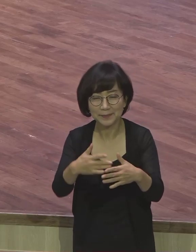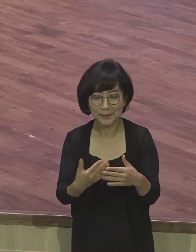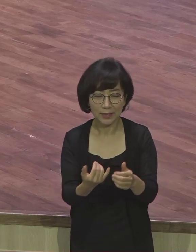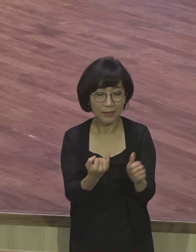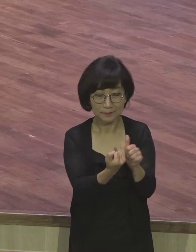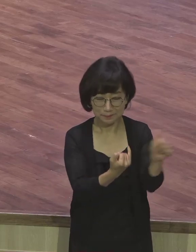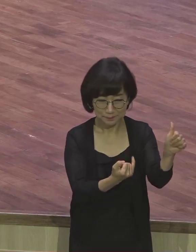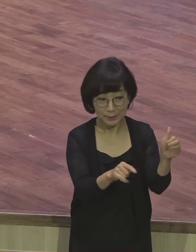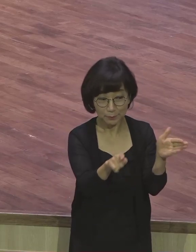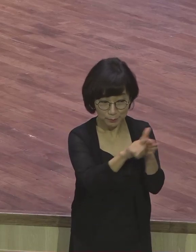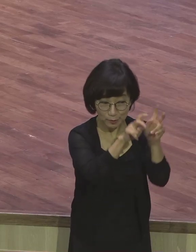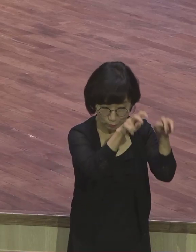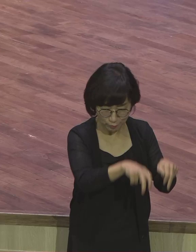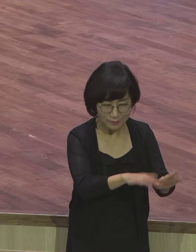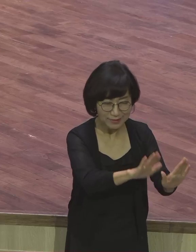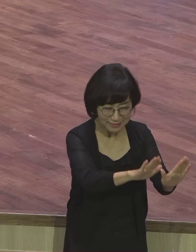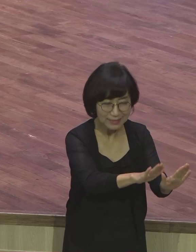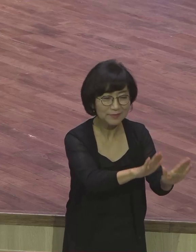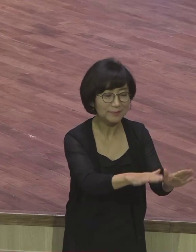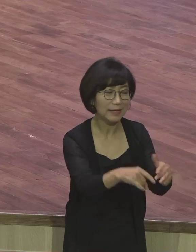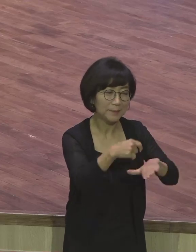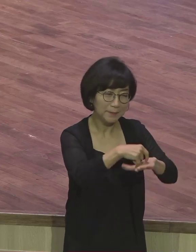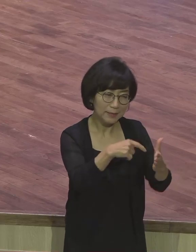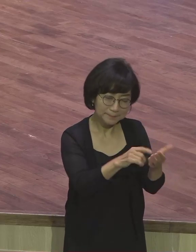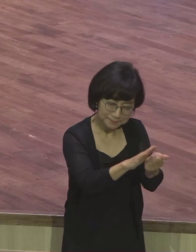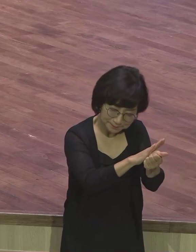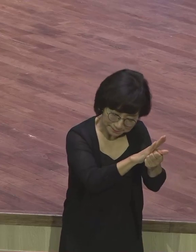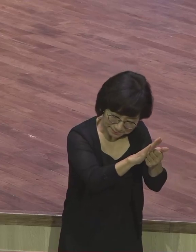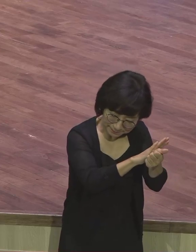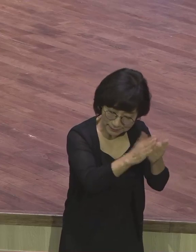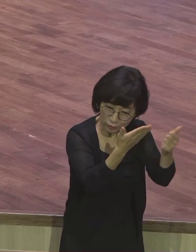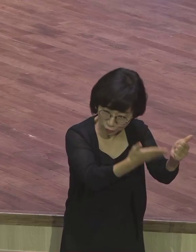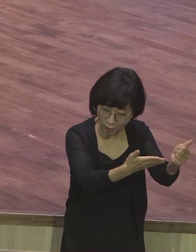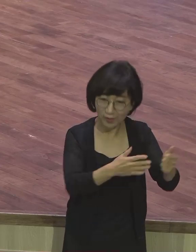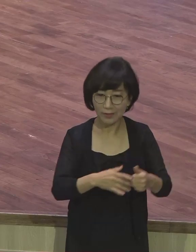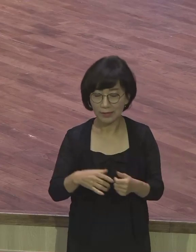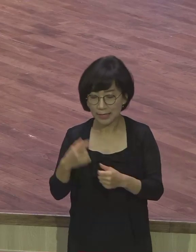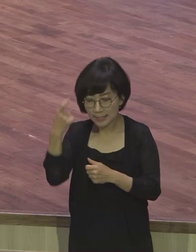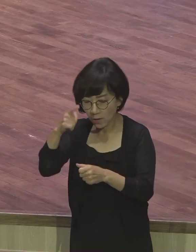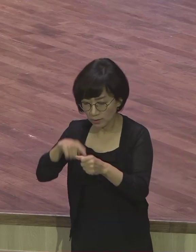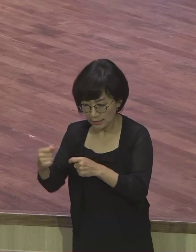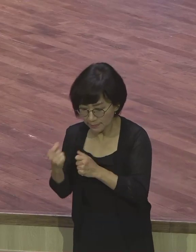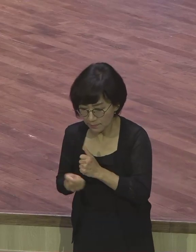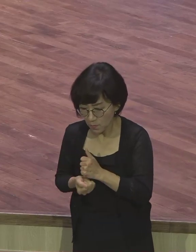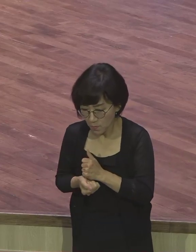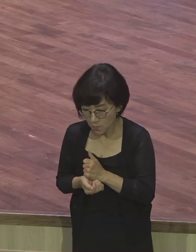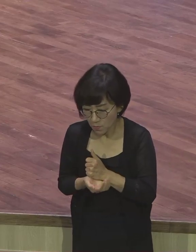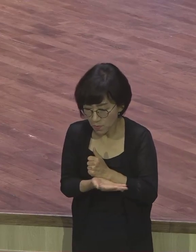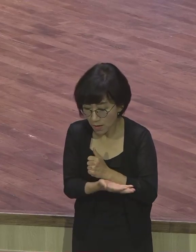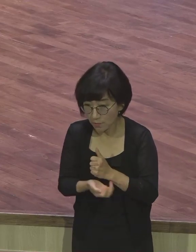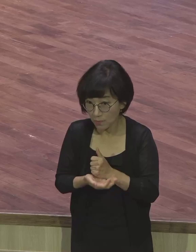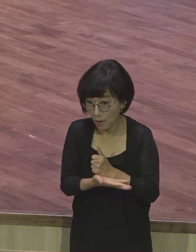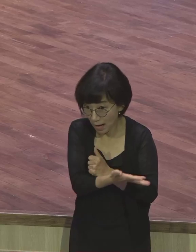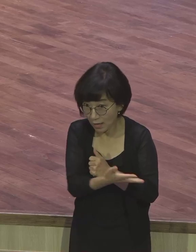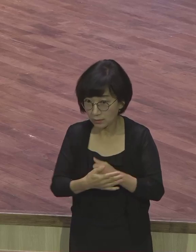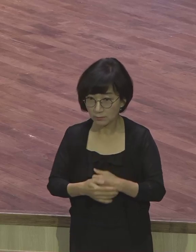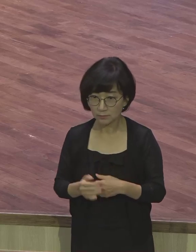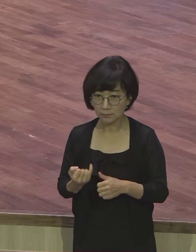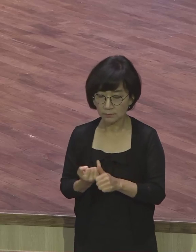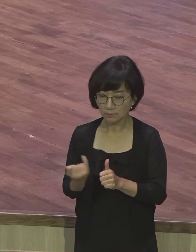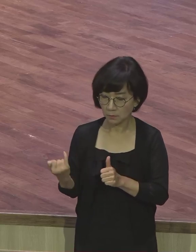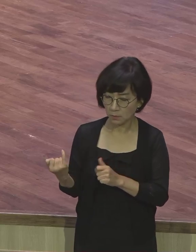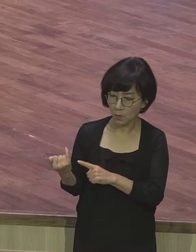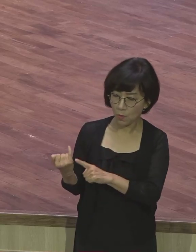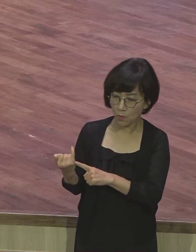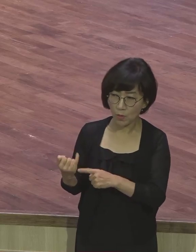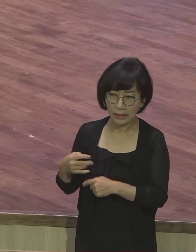편안하게 주면서 마음을 편안하게 주면서 영향력을 입혀나가는. 과연 우리 마누라는